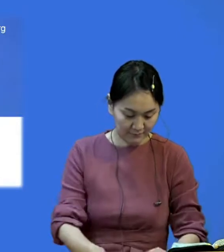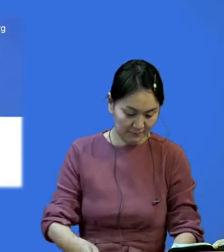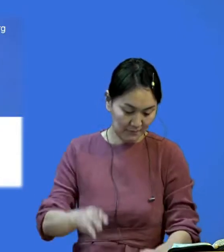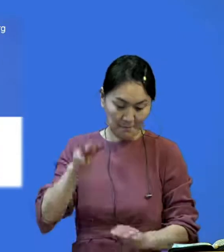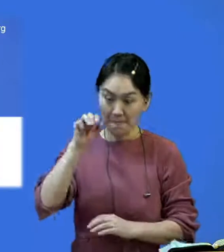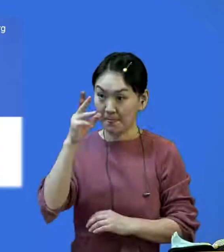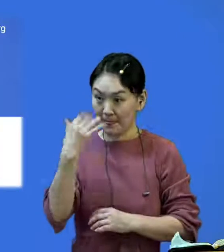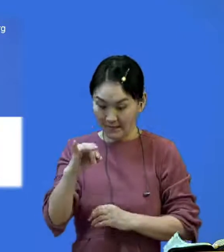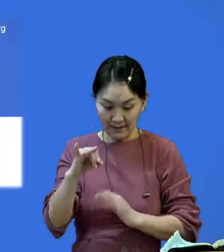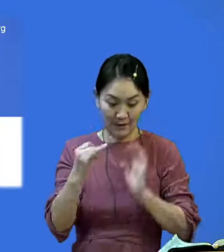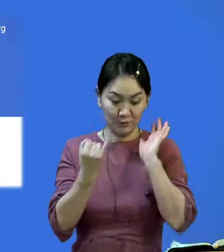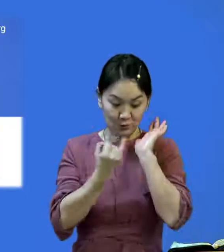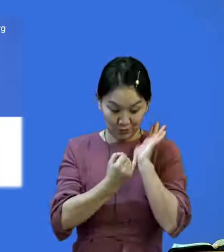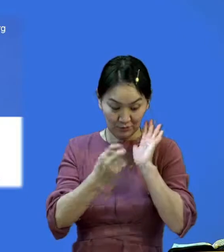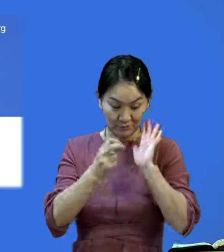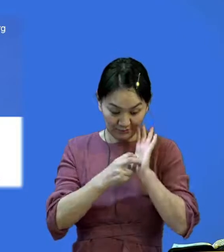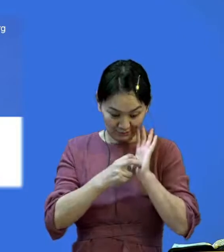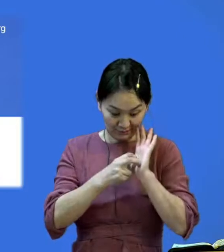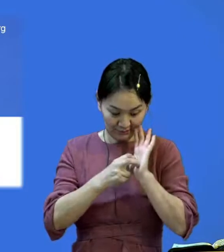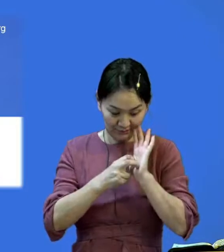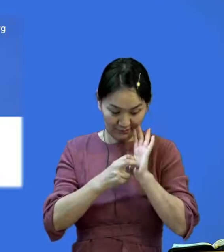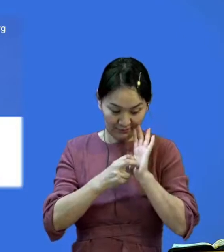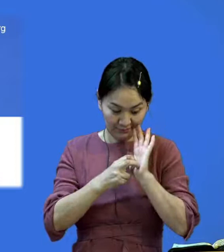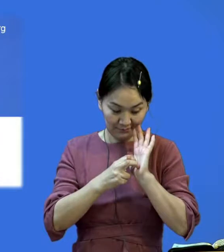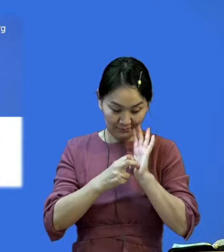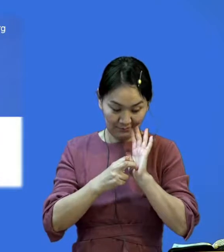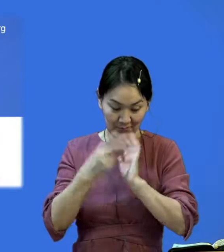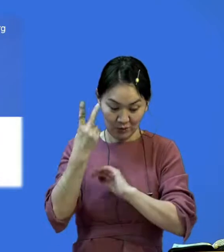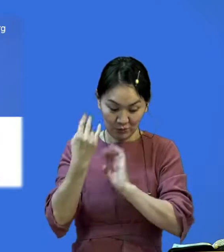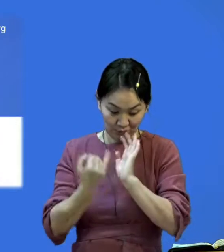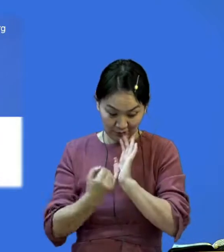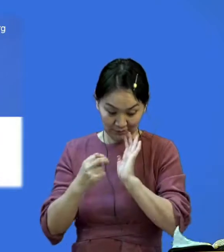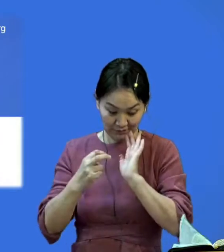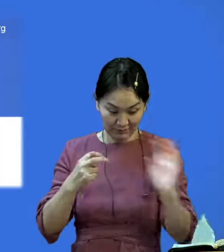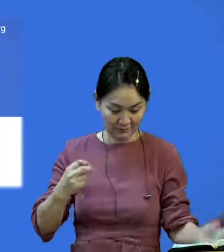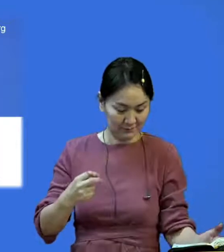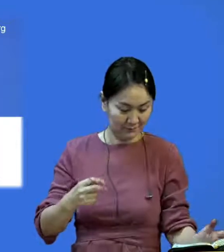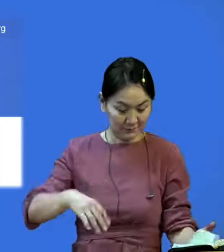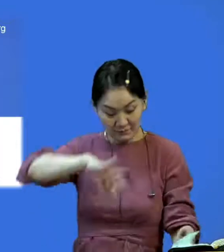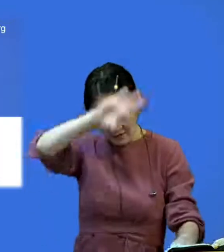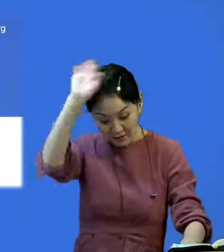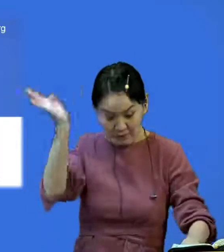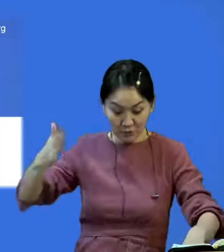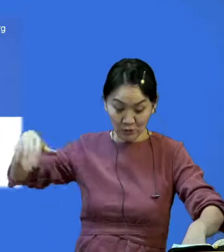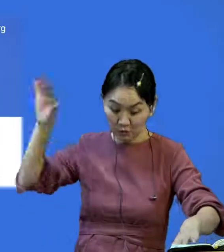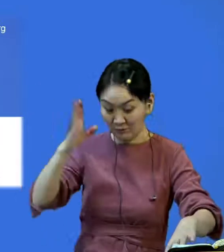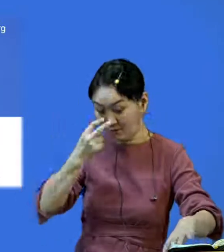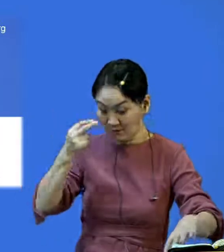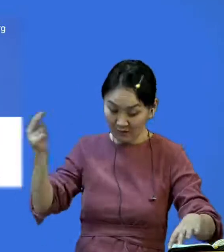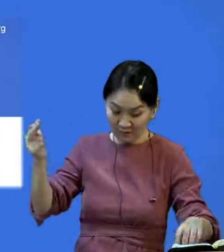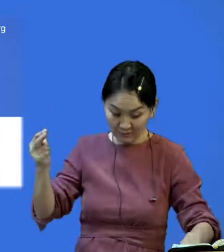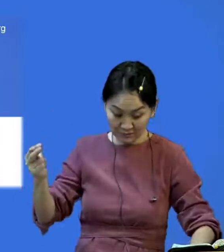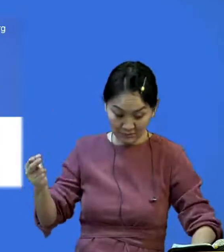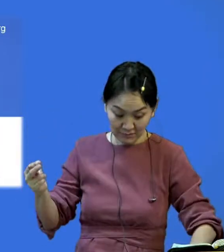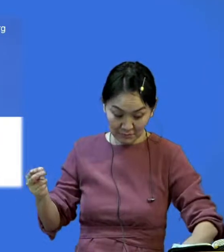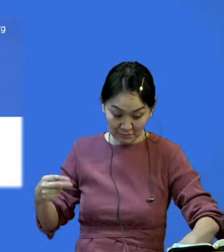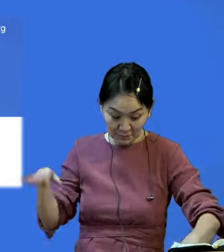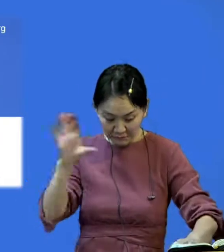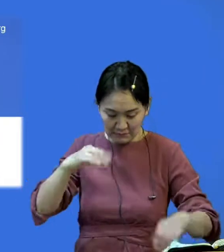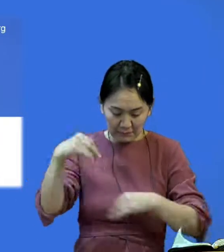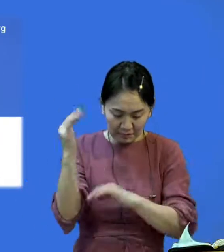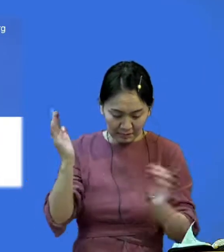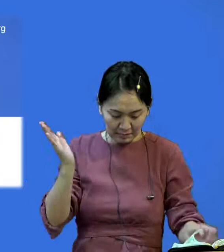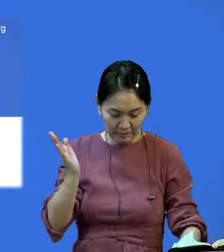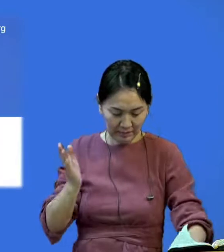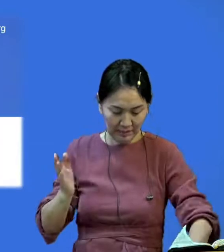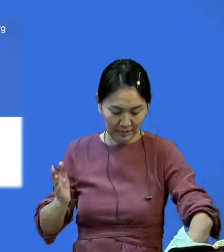Матай 6-гийн 26-аас ахуулаад Тэнгэрийн шувуудыг хараач. Тэд тариа тарьж